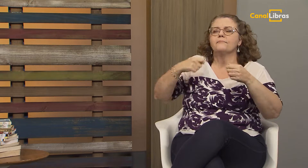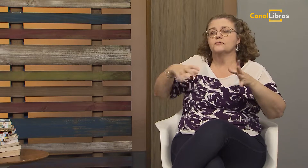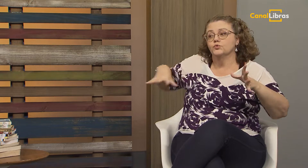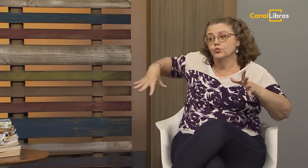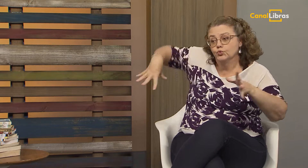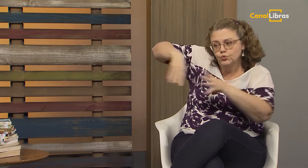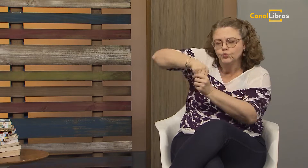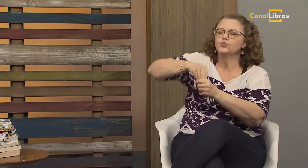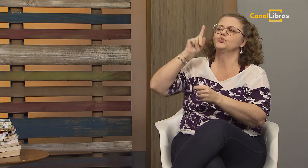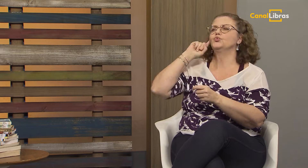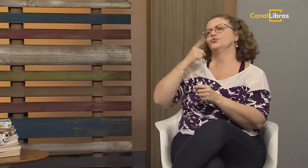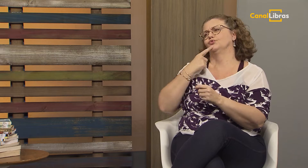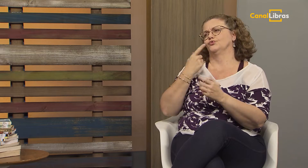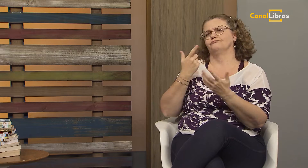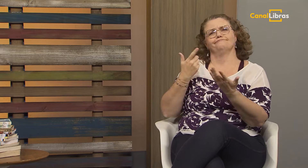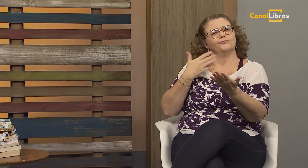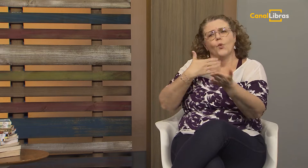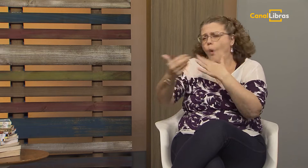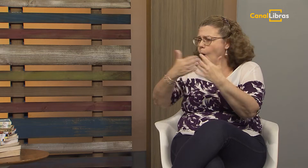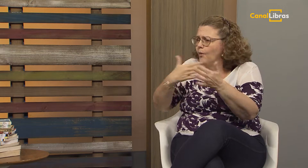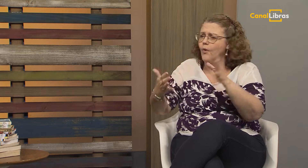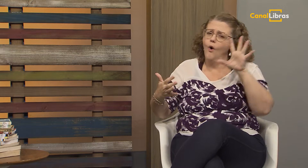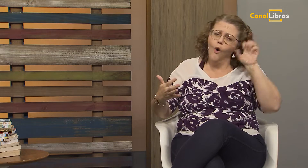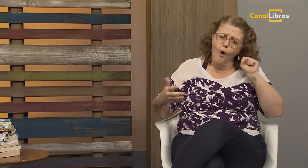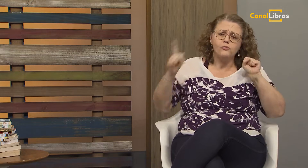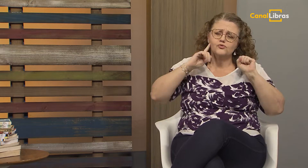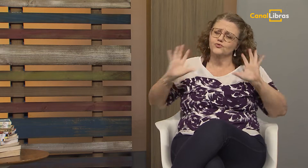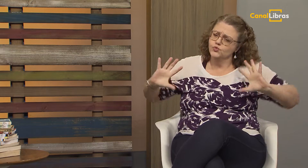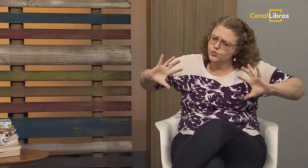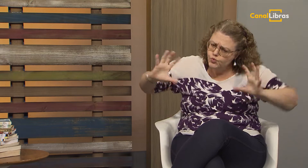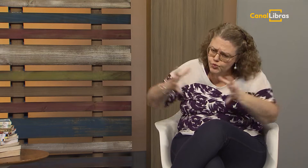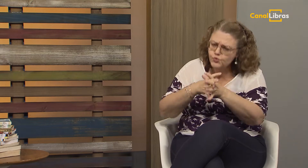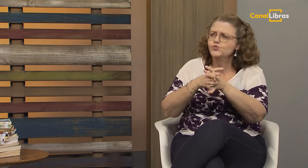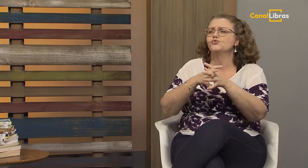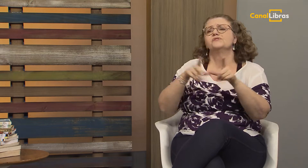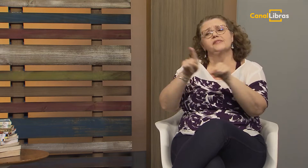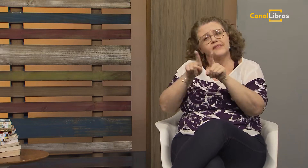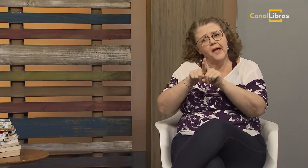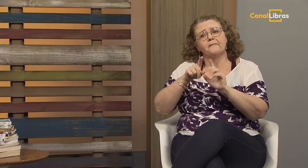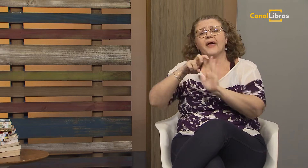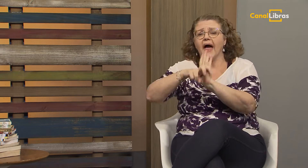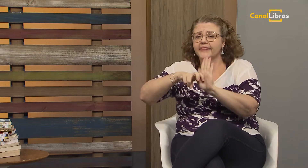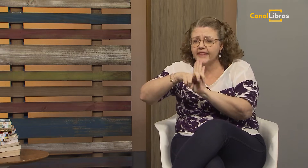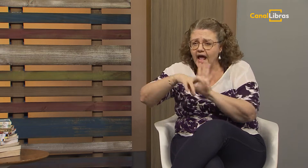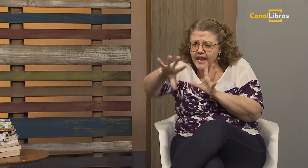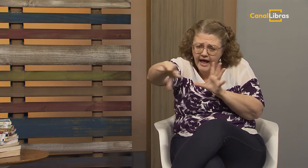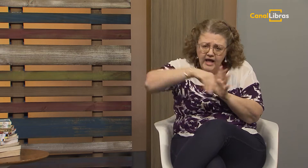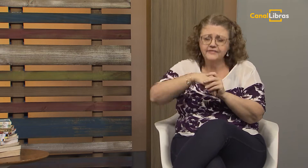Mas toda essa produção precisa ter o surdo incluído no processo, como ouvintes, cadeirantes,